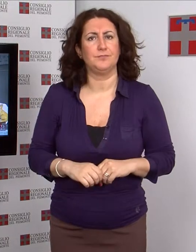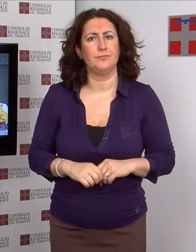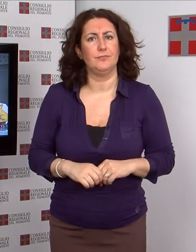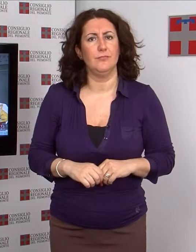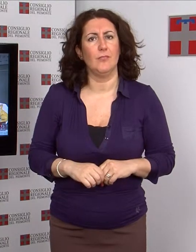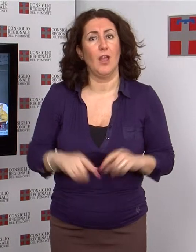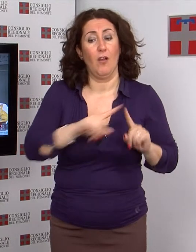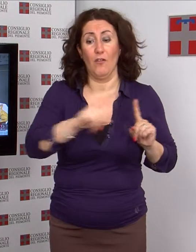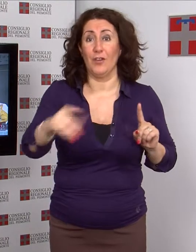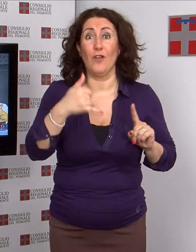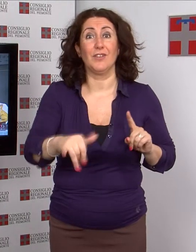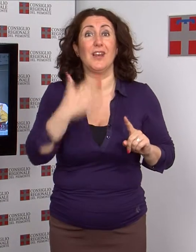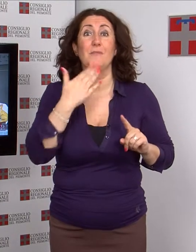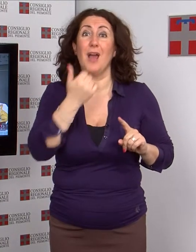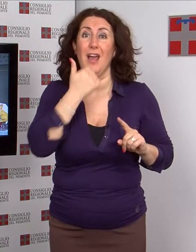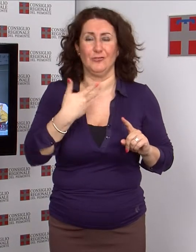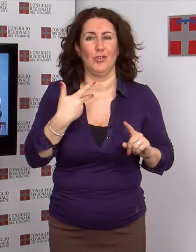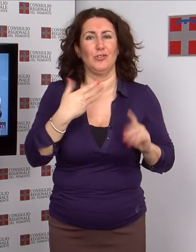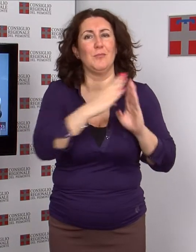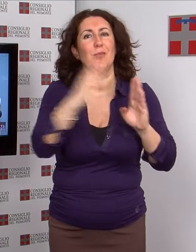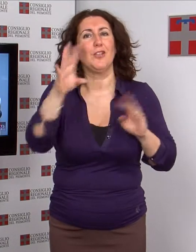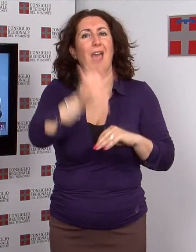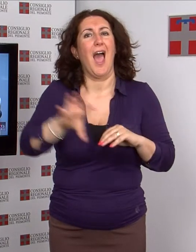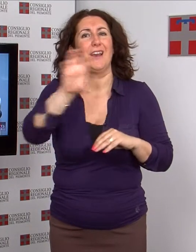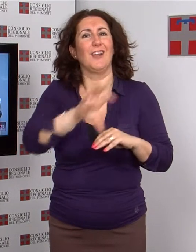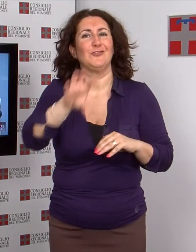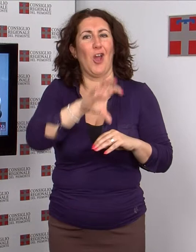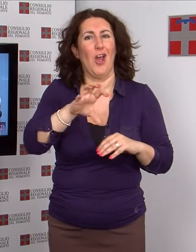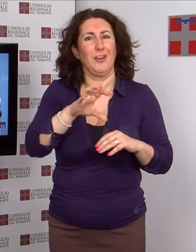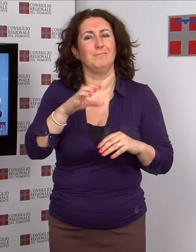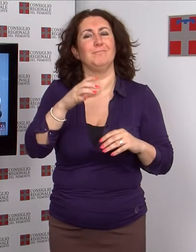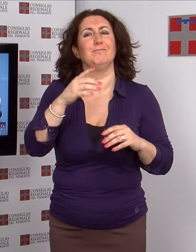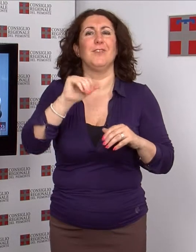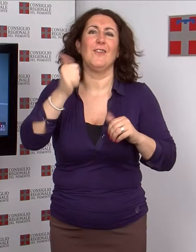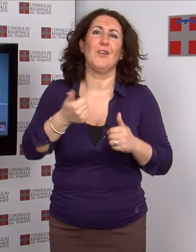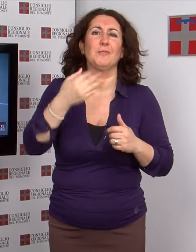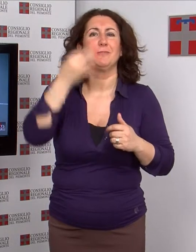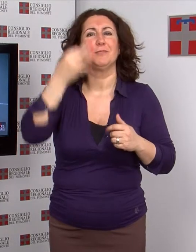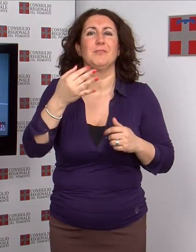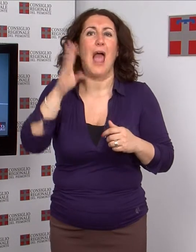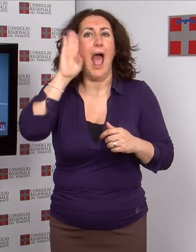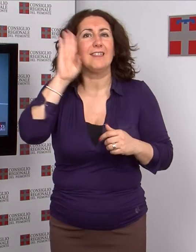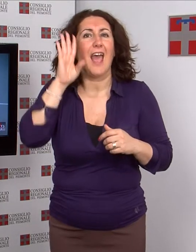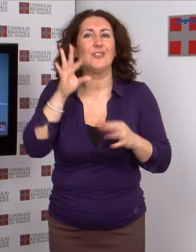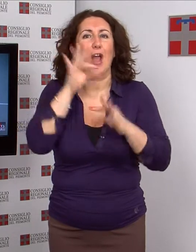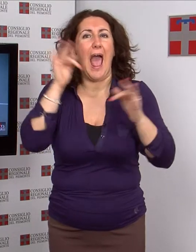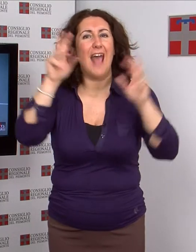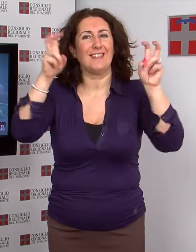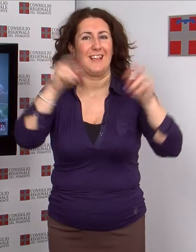fino a fine maggio e intitolata attenti ai gatti gatti da ammirare da collezionare esposte in rassegna oggetti provenienti da luoghi vicini